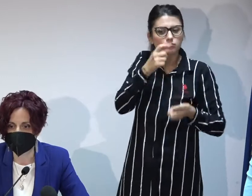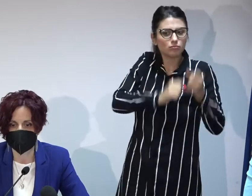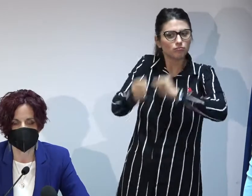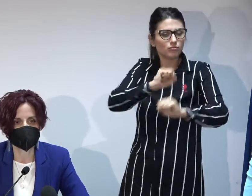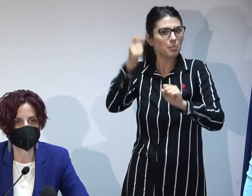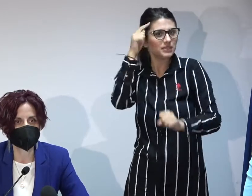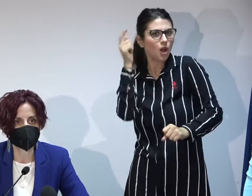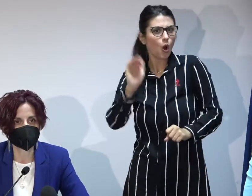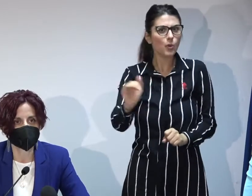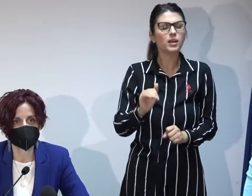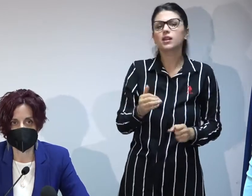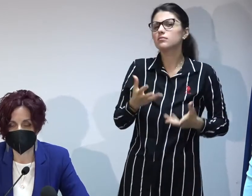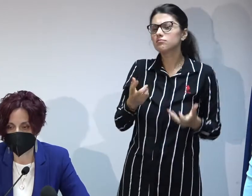de